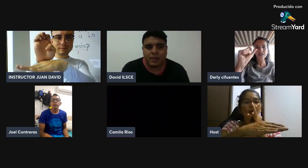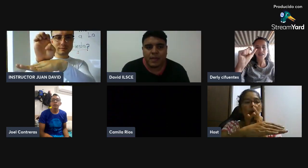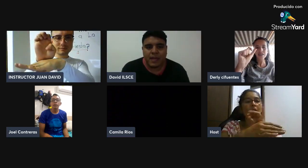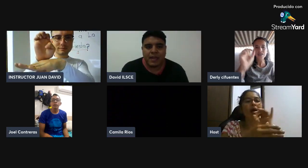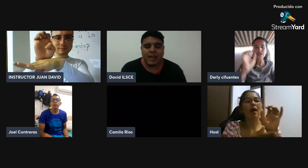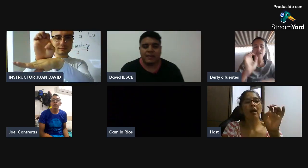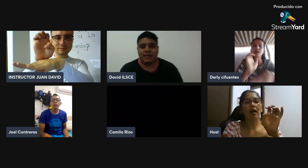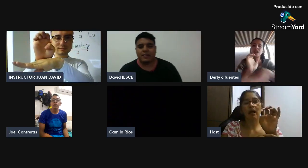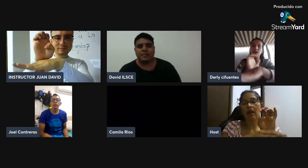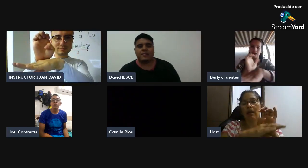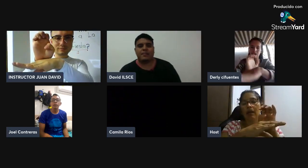así